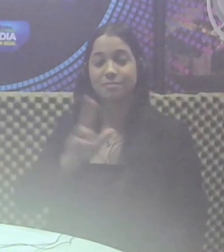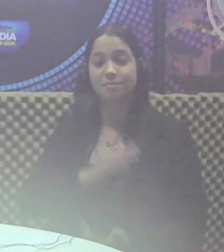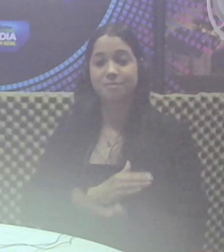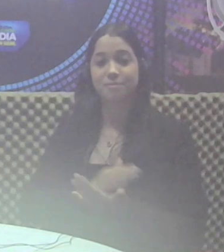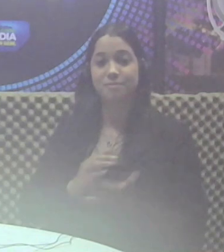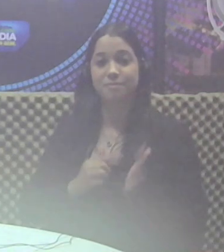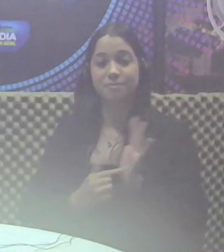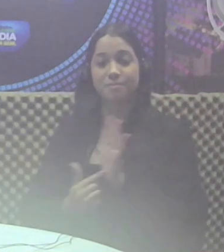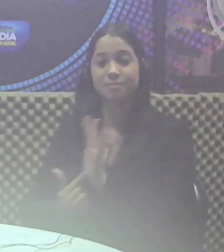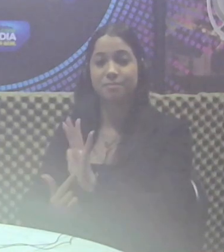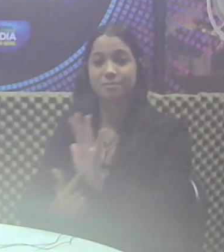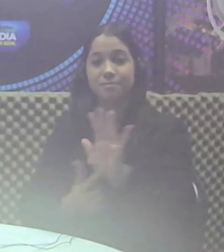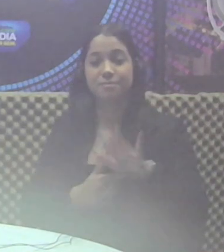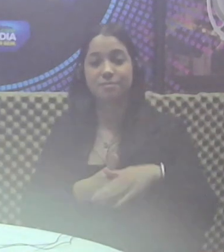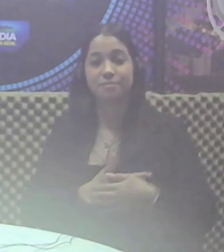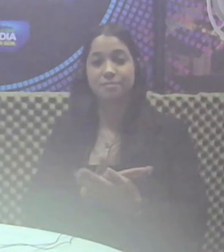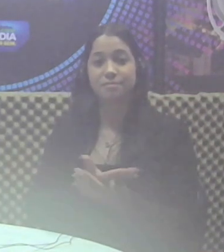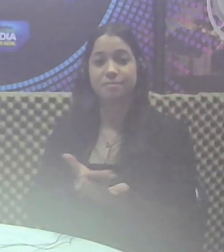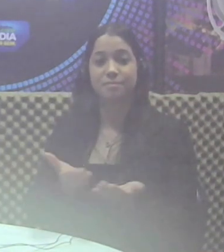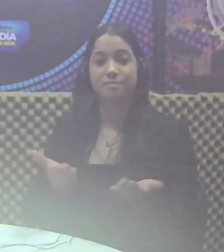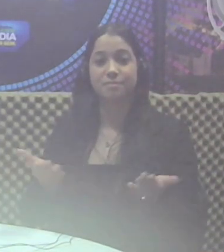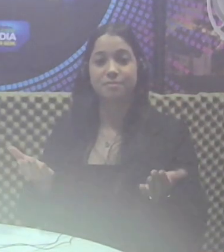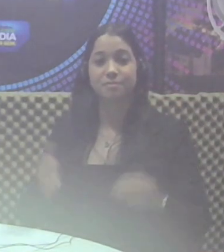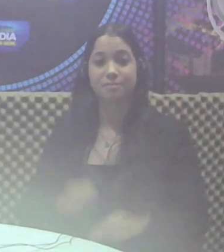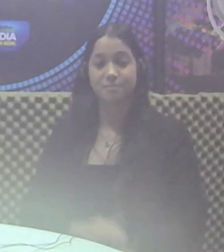Uberlândia no ar pra você.